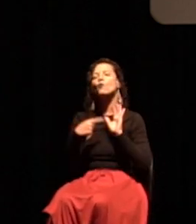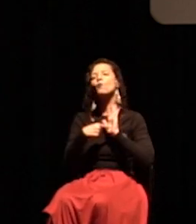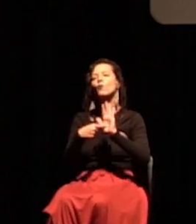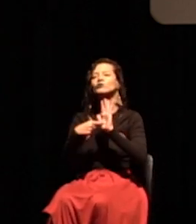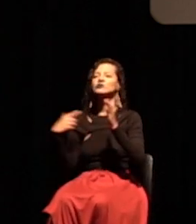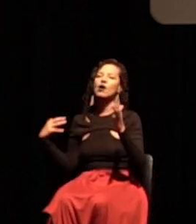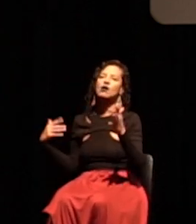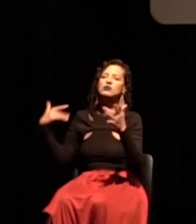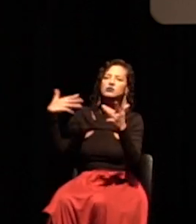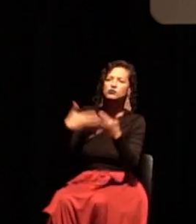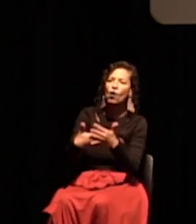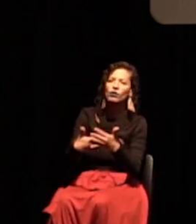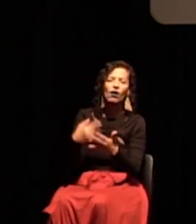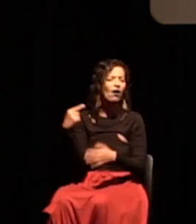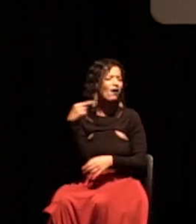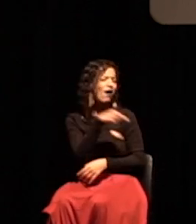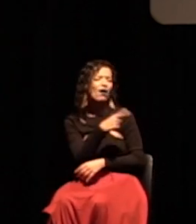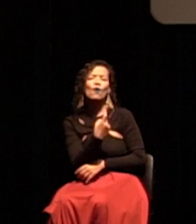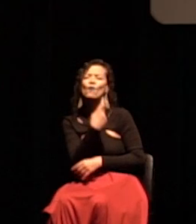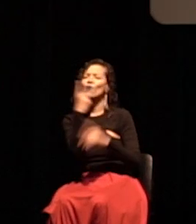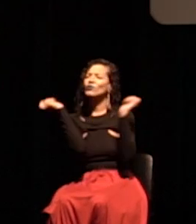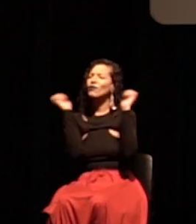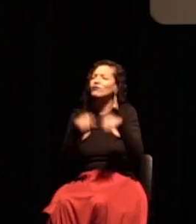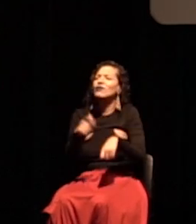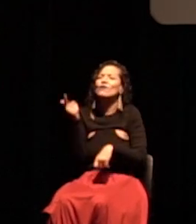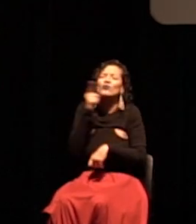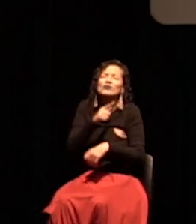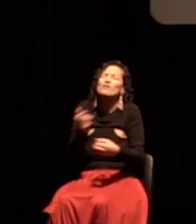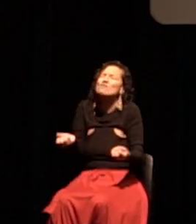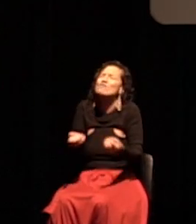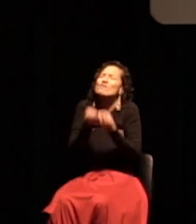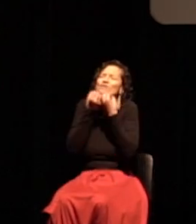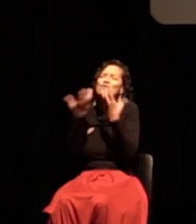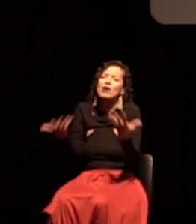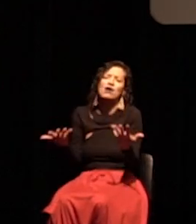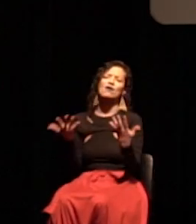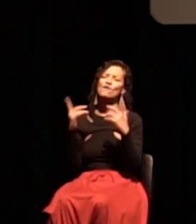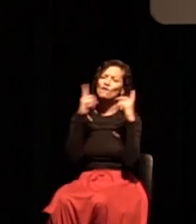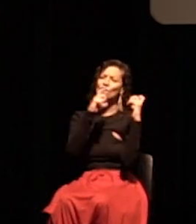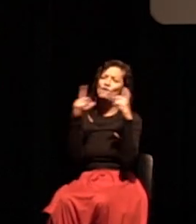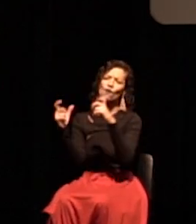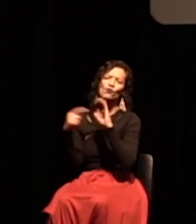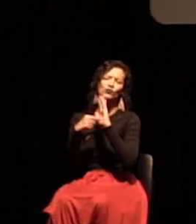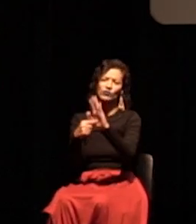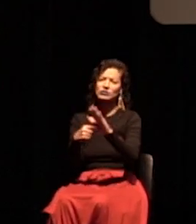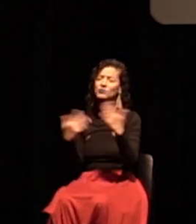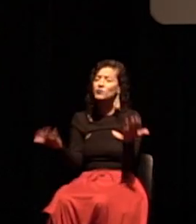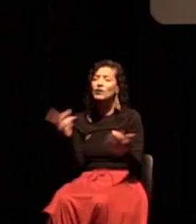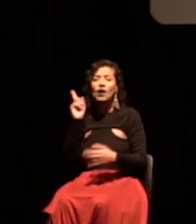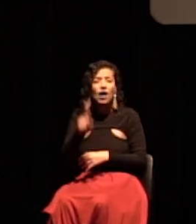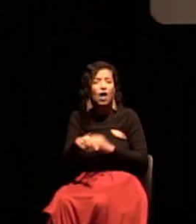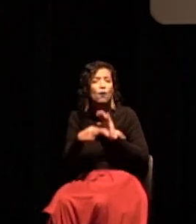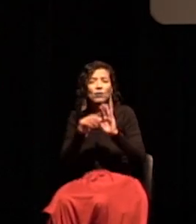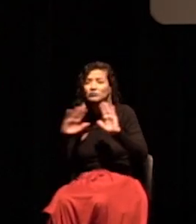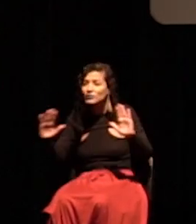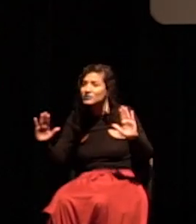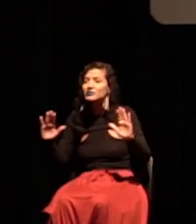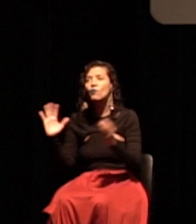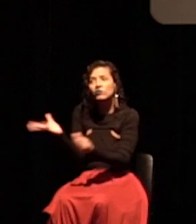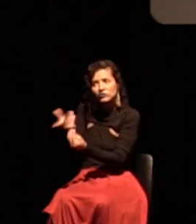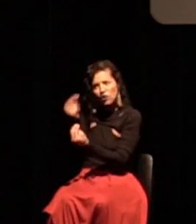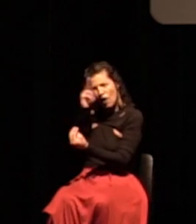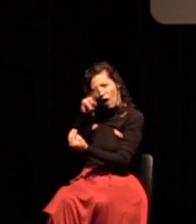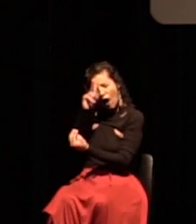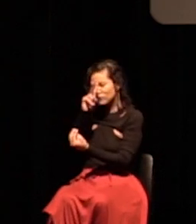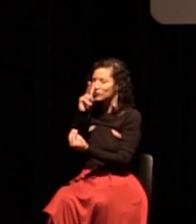poderia fazer tão bem, e temos uma exposição extremamente viva. Esta não é uma exposição arqueológica, nem uma exposição de história da arte. A